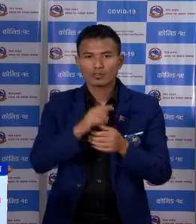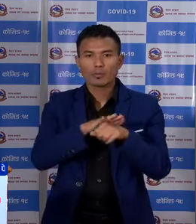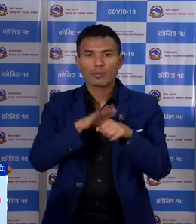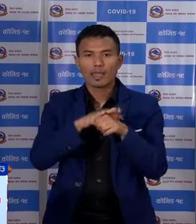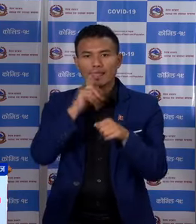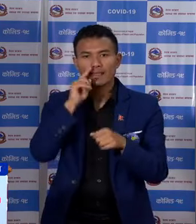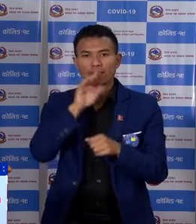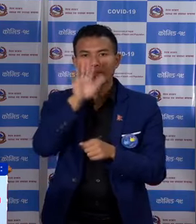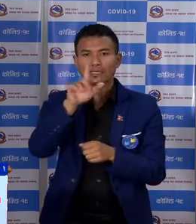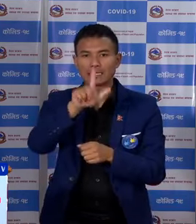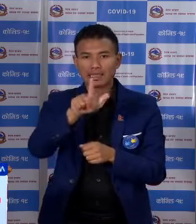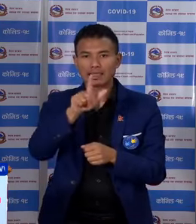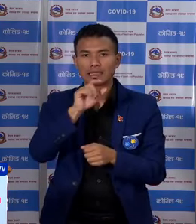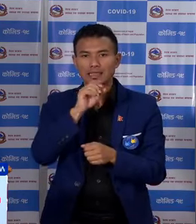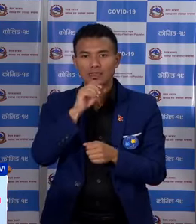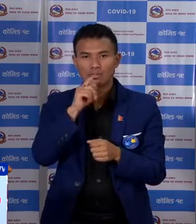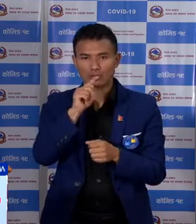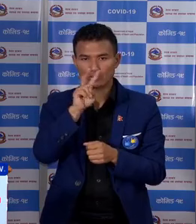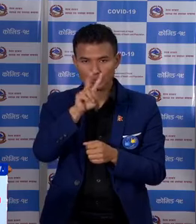7 का 2